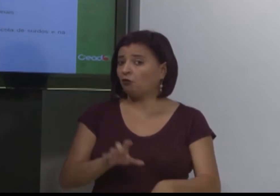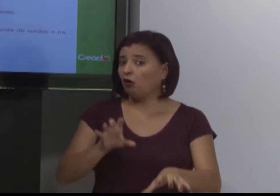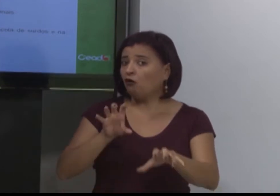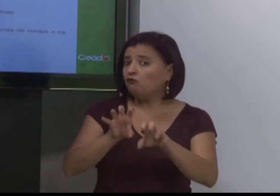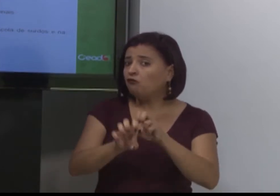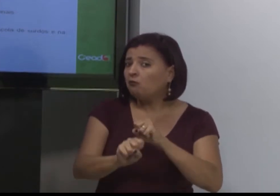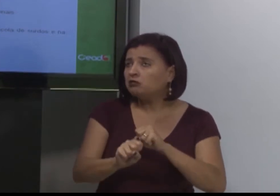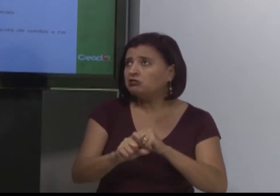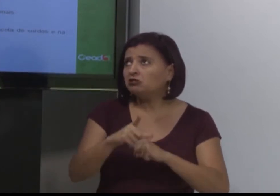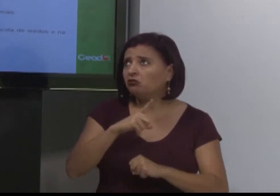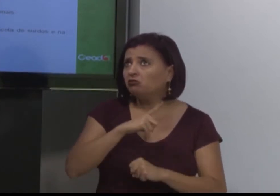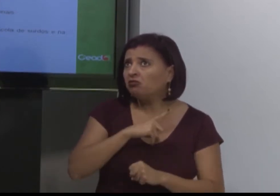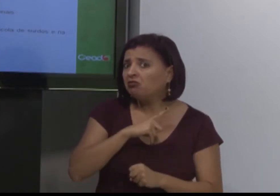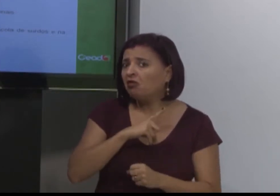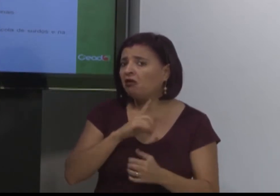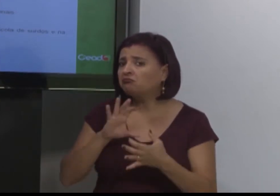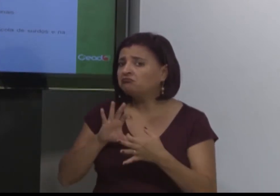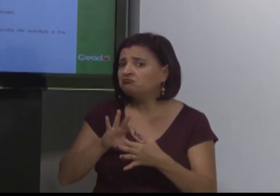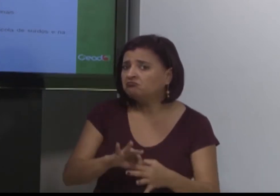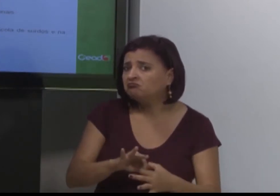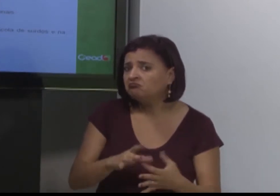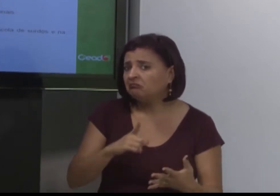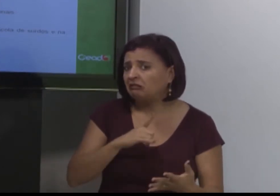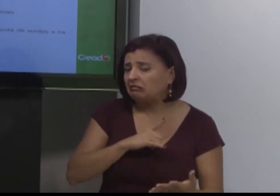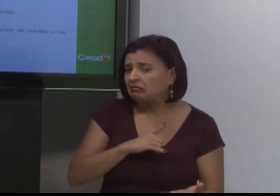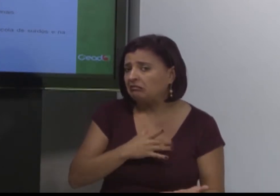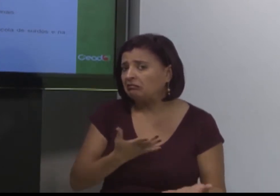A formação específica, vinculada.